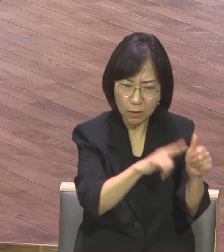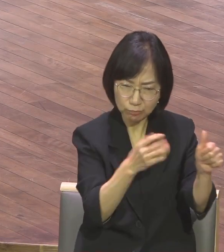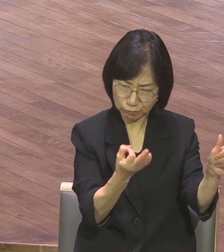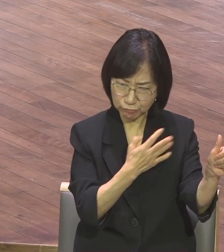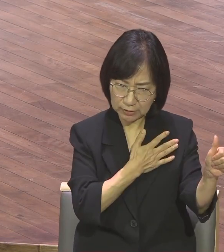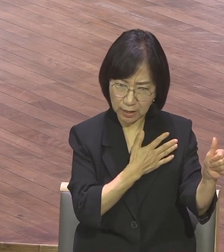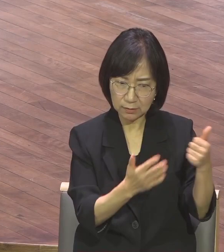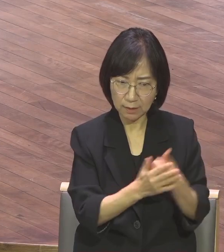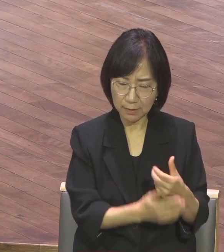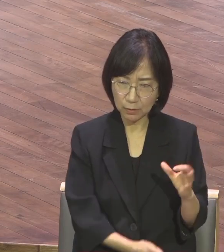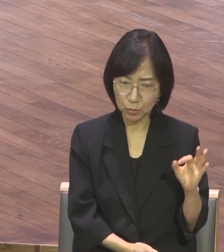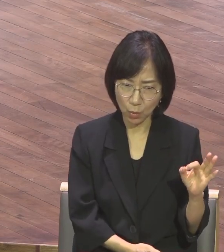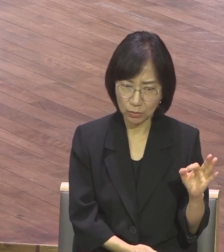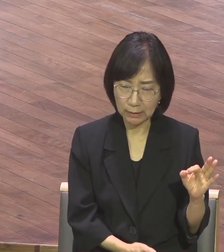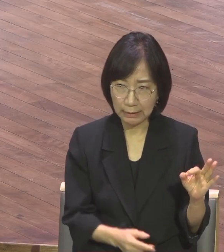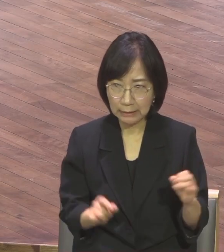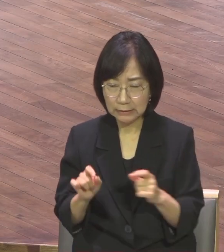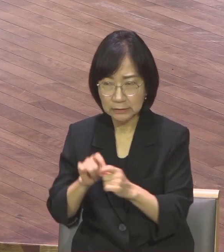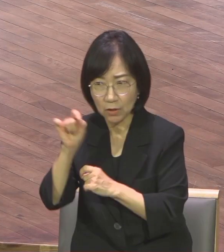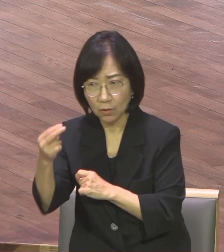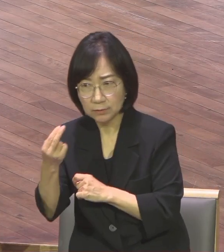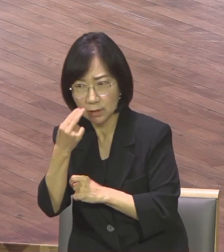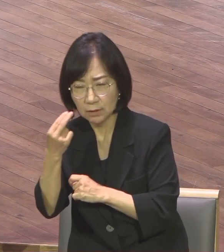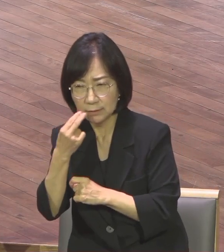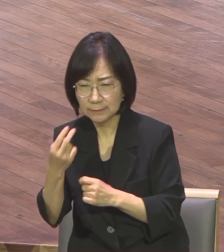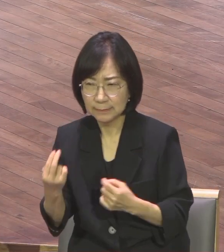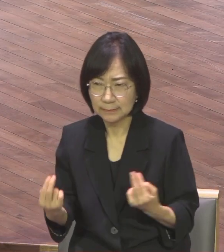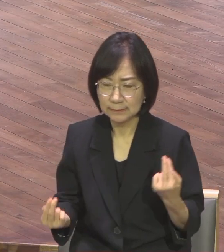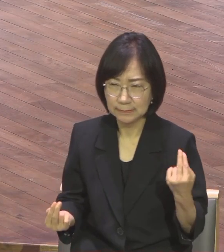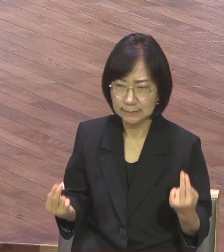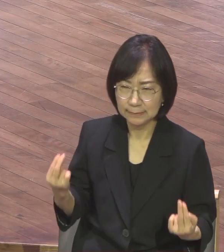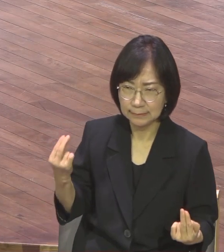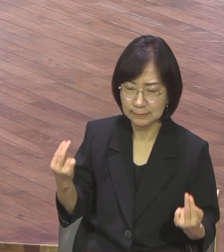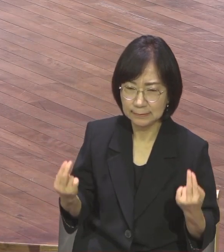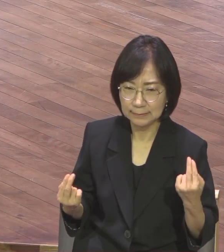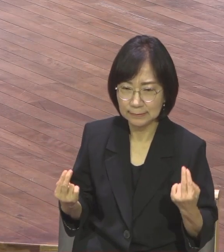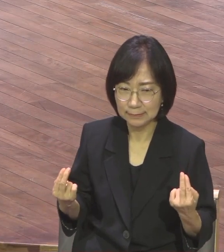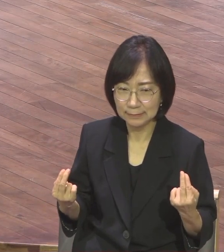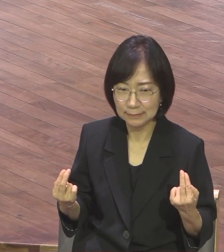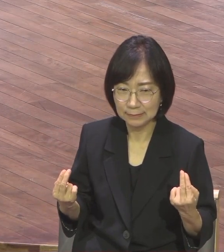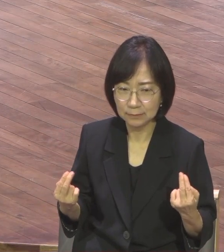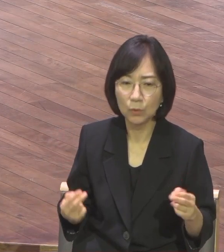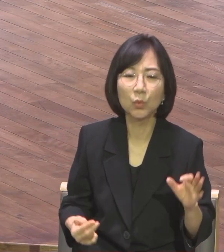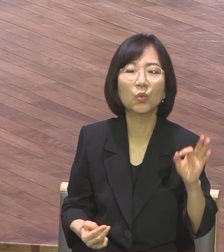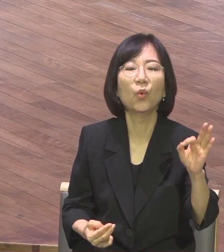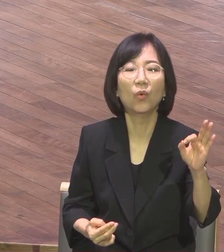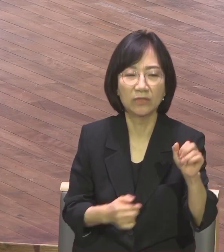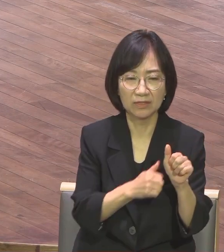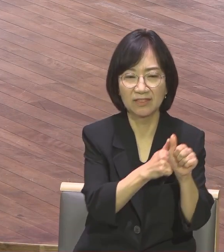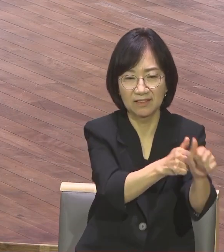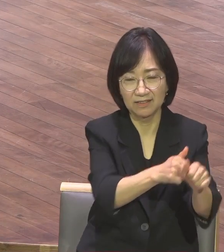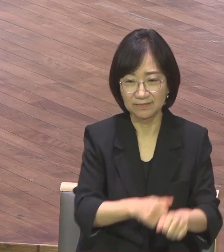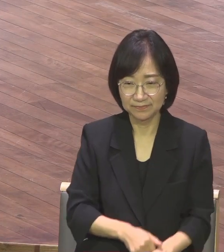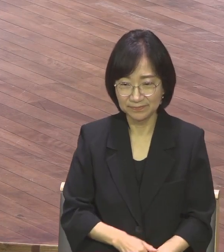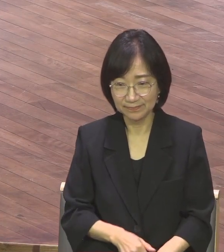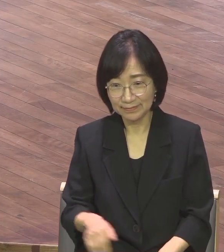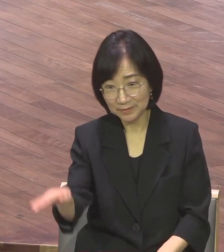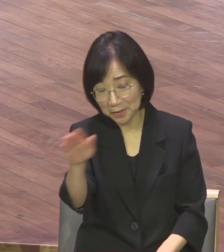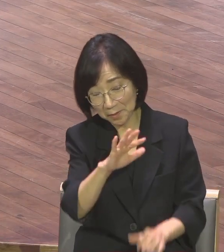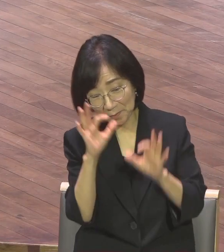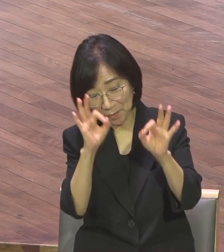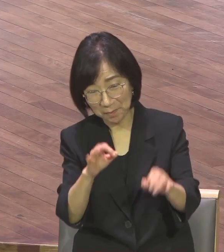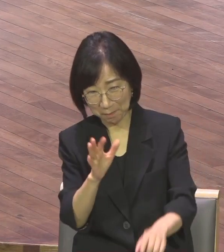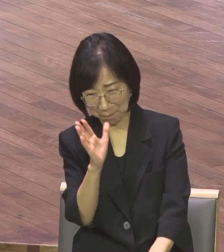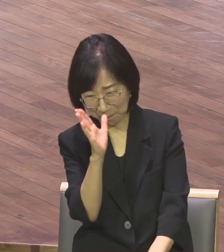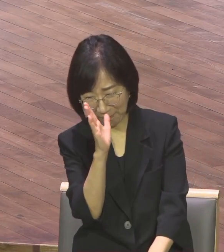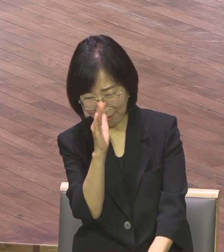청년은요 물질이냐 영생이냐 물질을 택했어요. 여러분 볼 때 어때요? 좀 바보 같잖아요. 그 살아봐서 몇 년 산다고